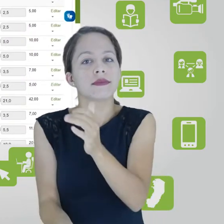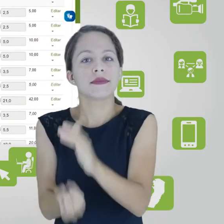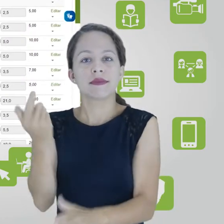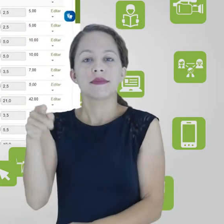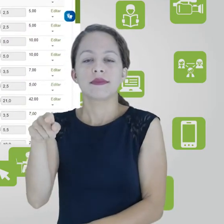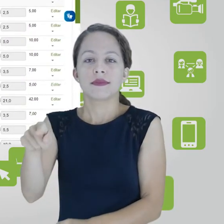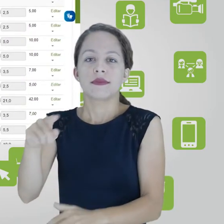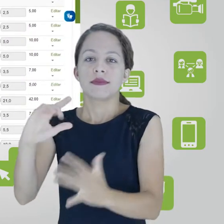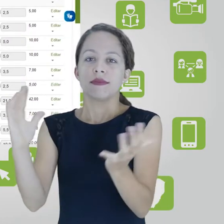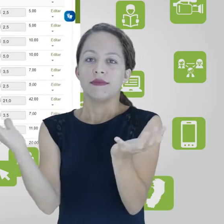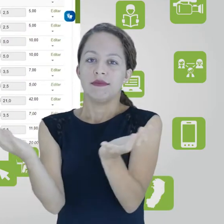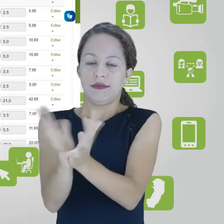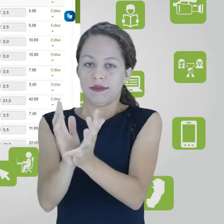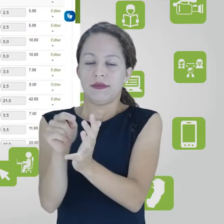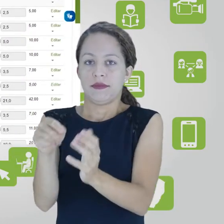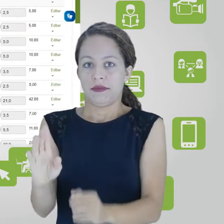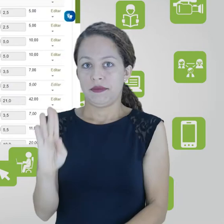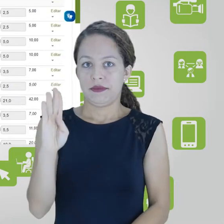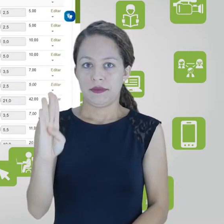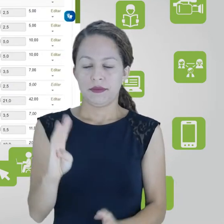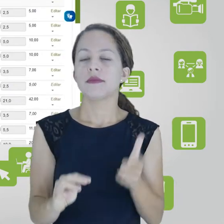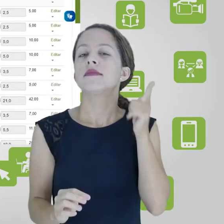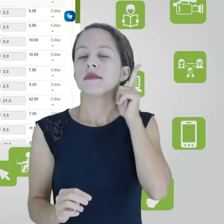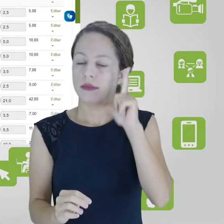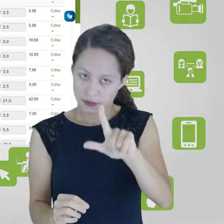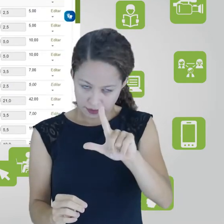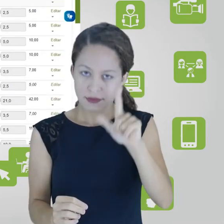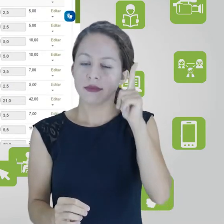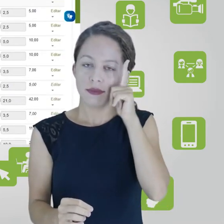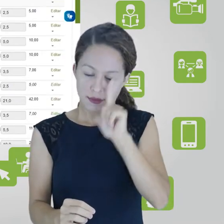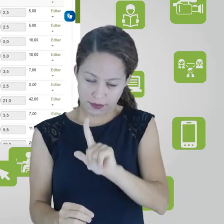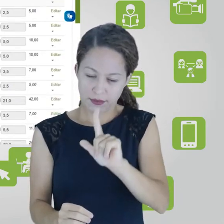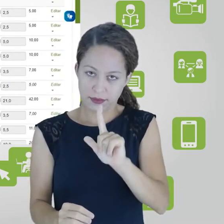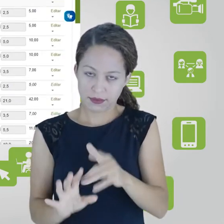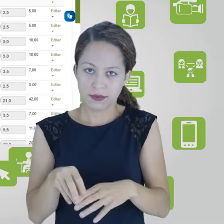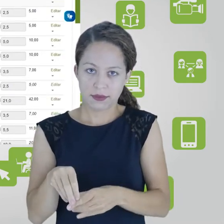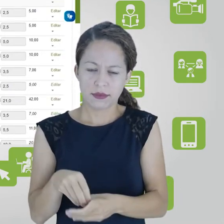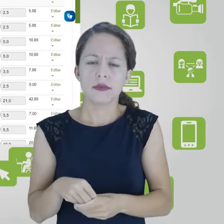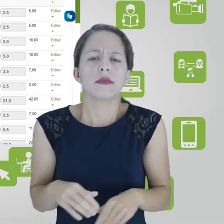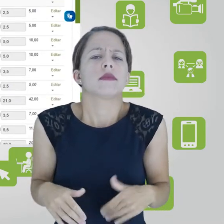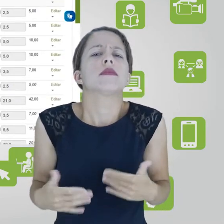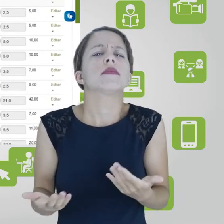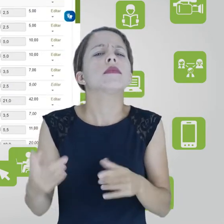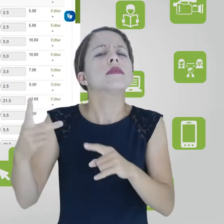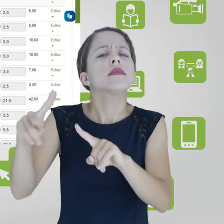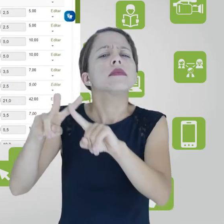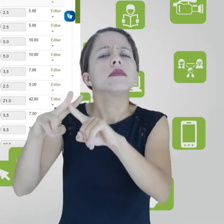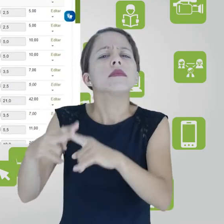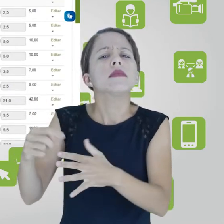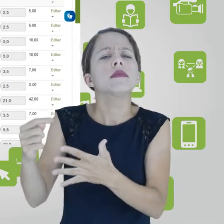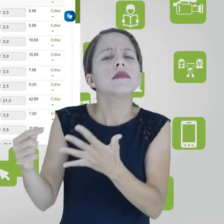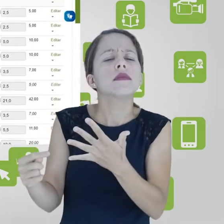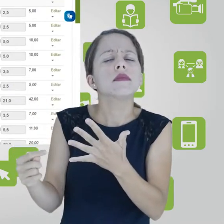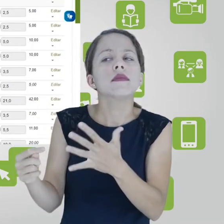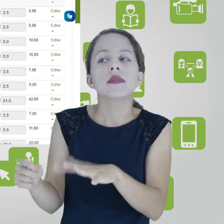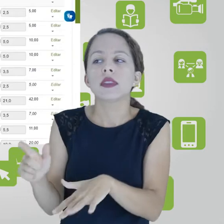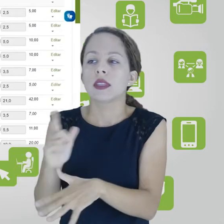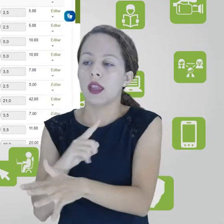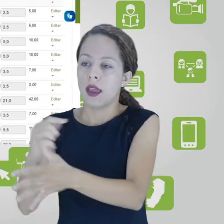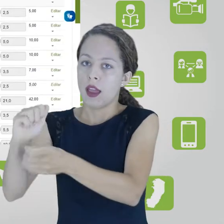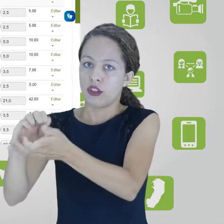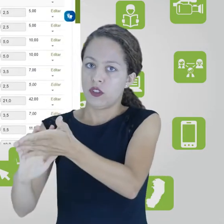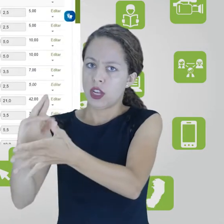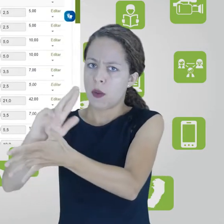Ok. Então a gente criou uma categoria chamada atividades B. Vai ser, qual é a configuração